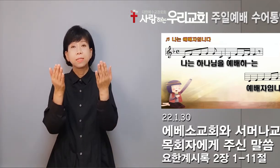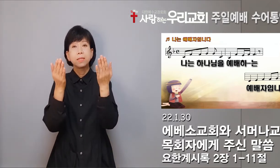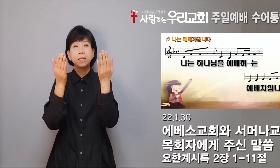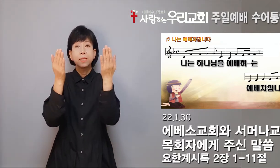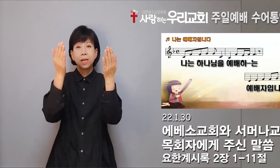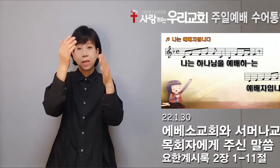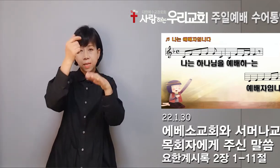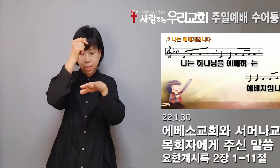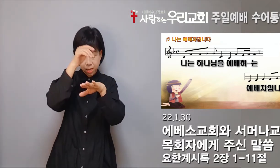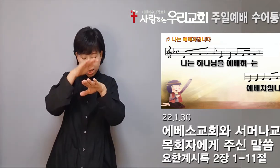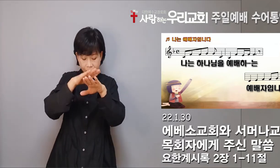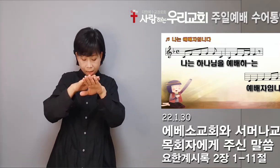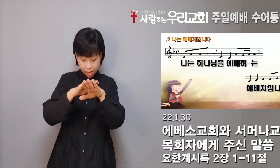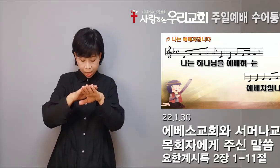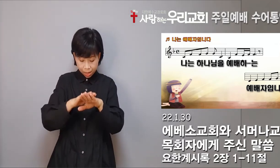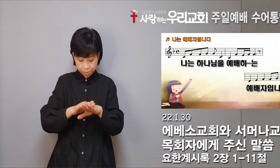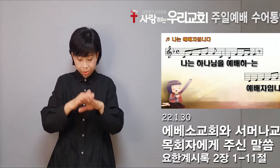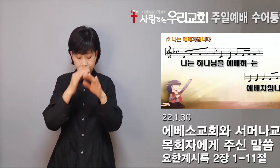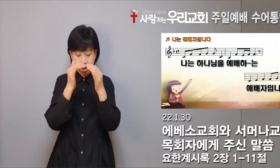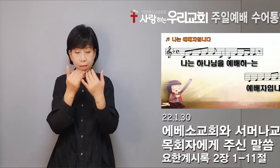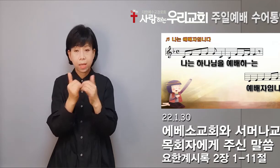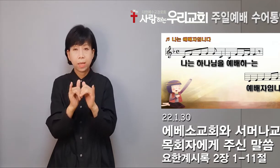예배하는